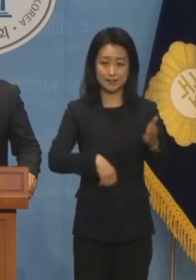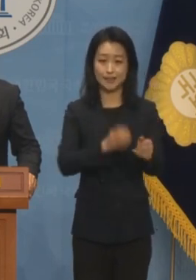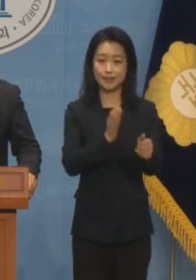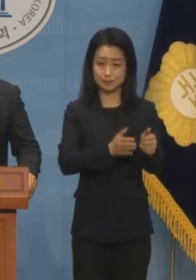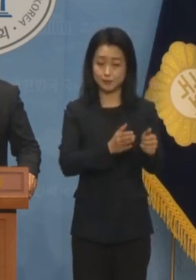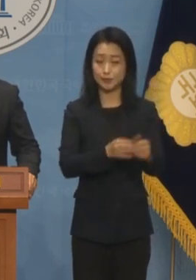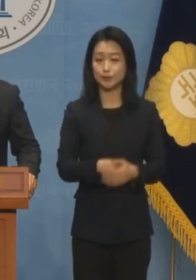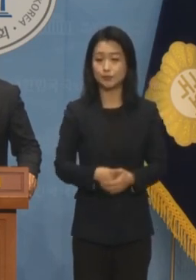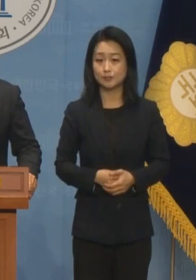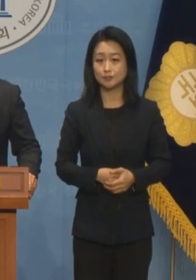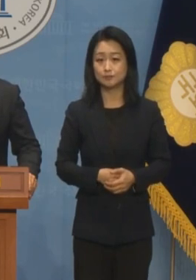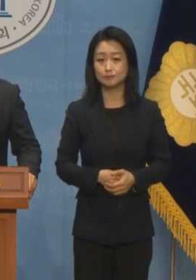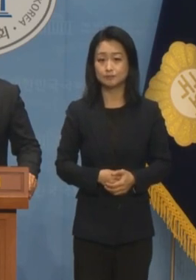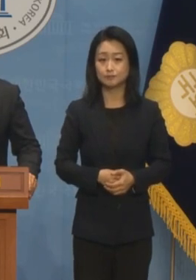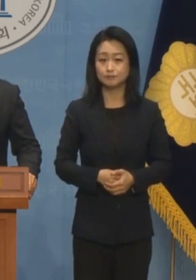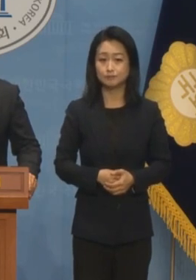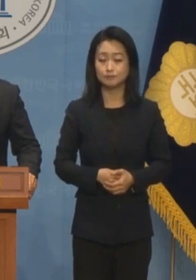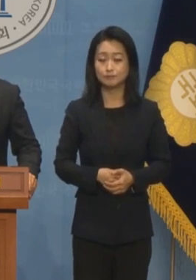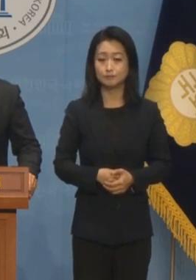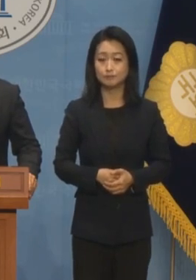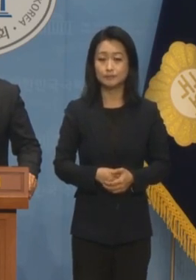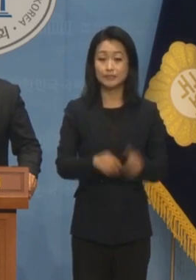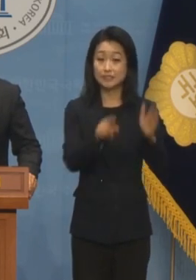합니다. 무엇보다